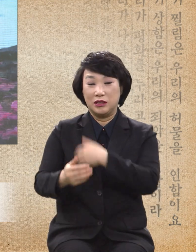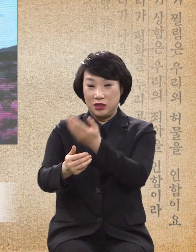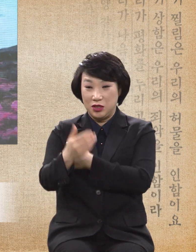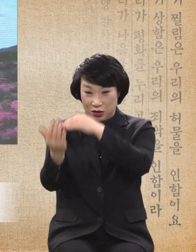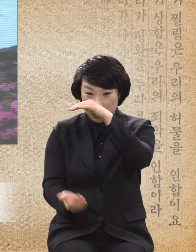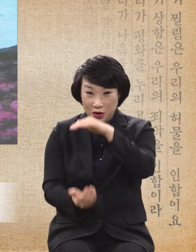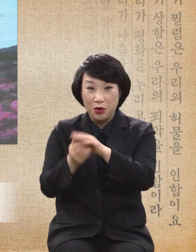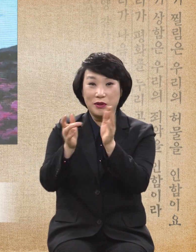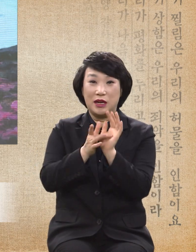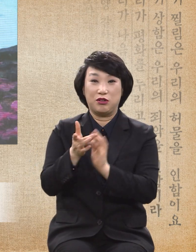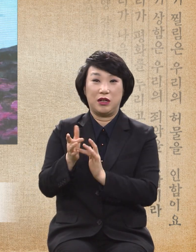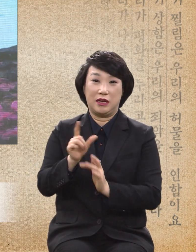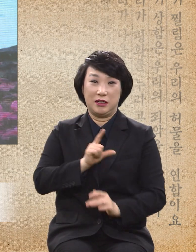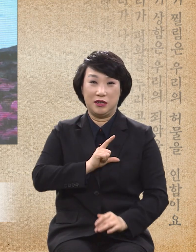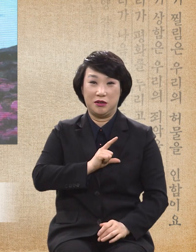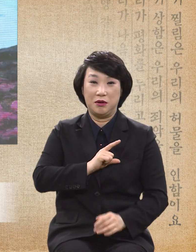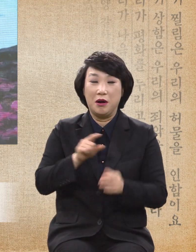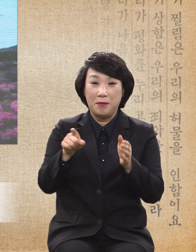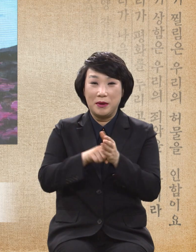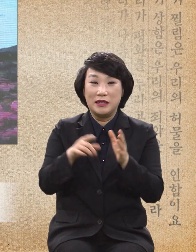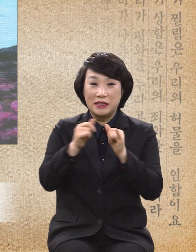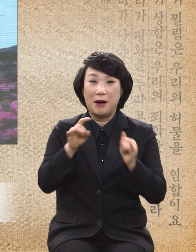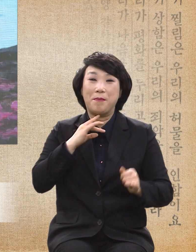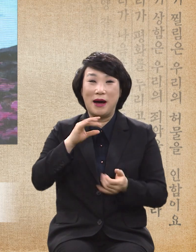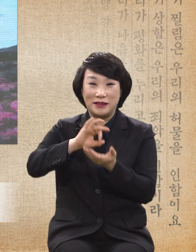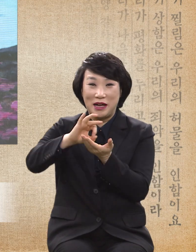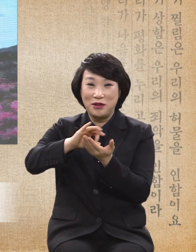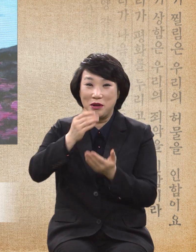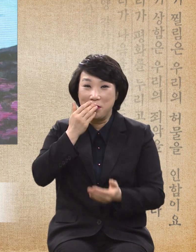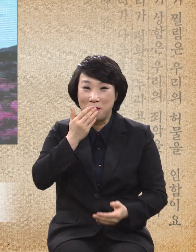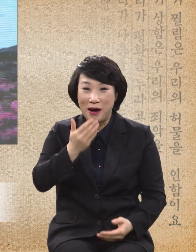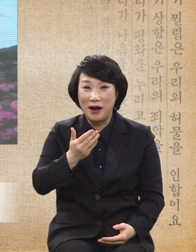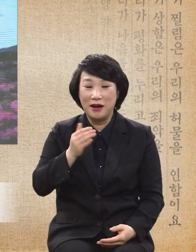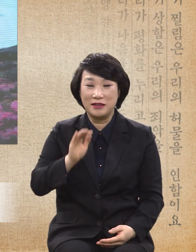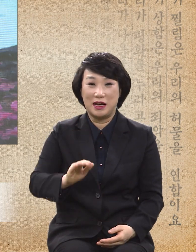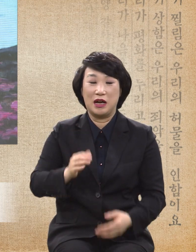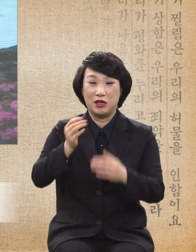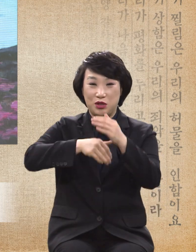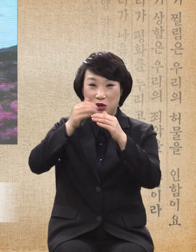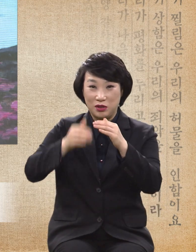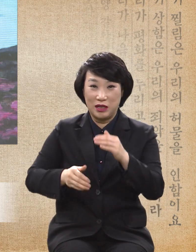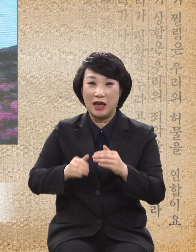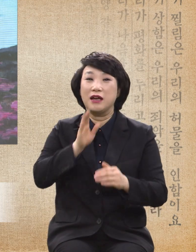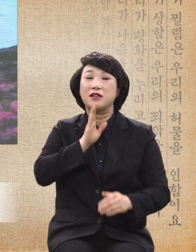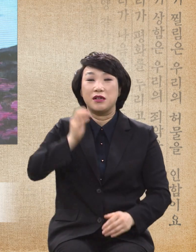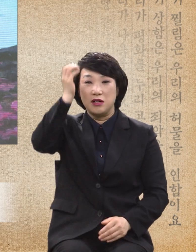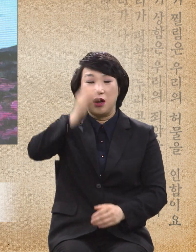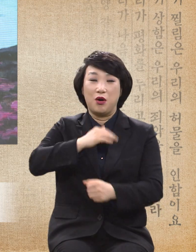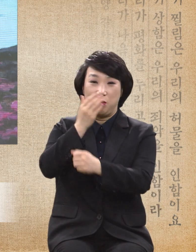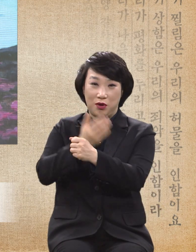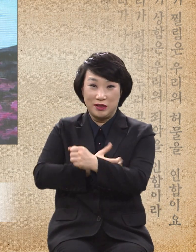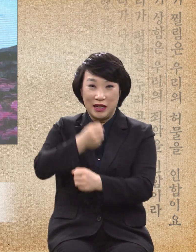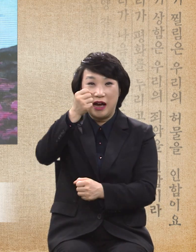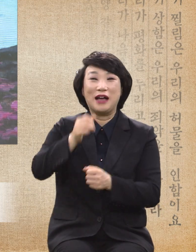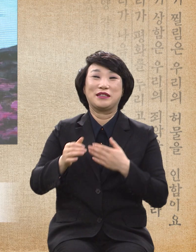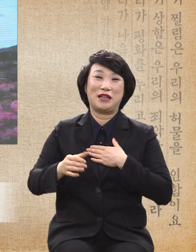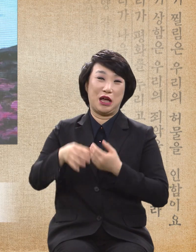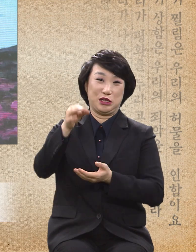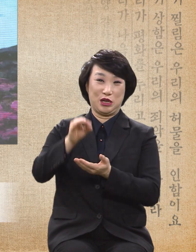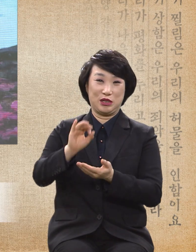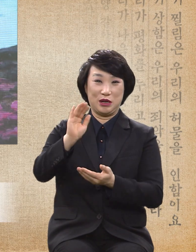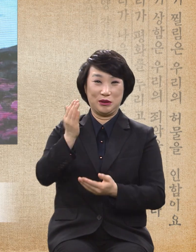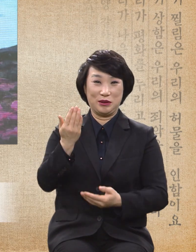전능하신 예수의 이름은 믿는 자만이 사용할 수 있는 절대 신령한 권세 있는